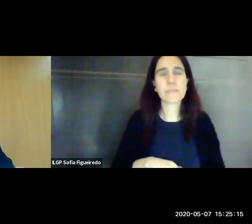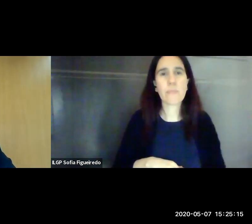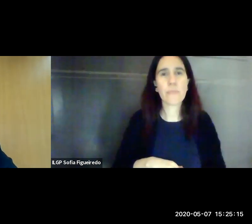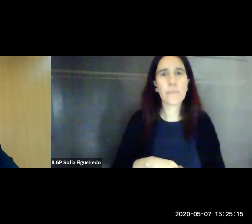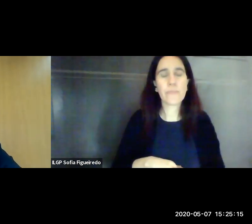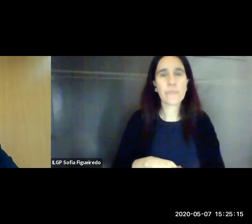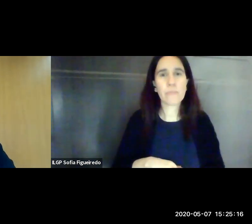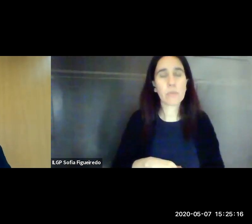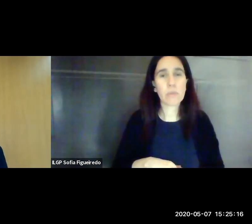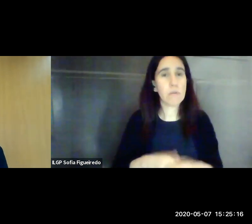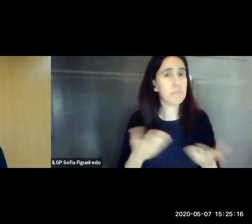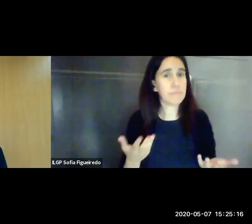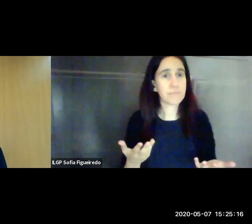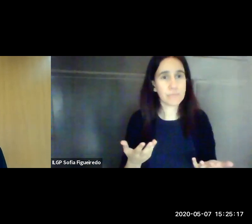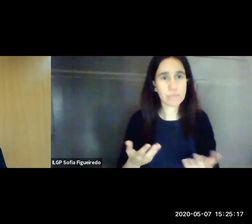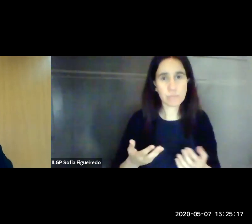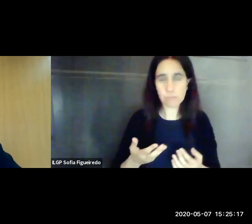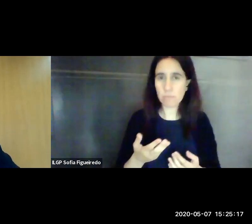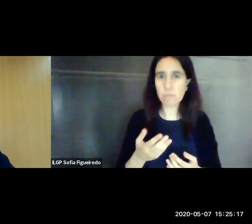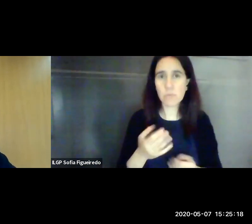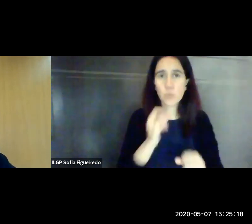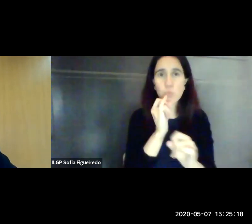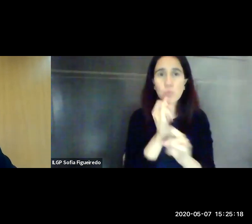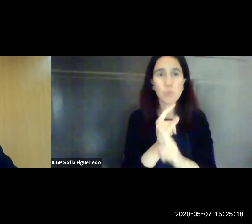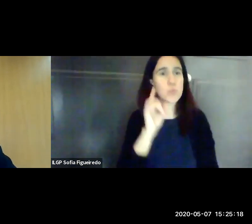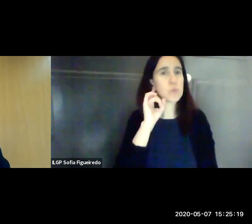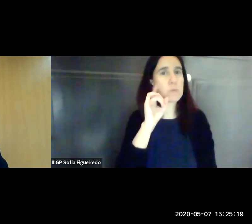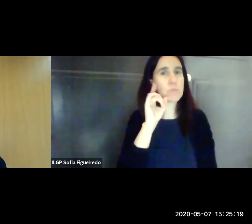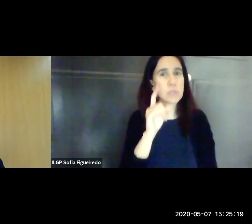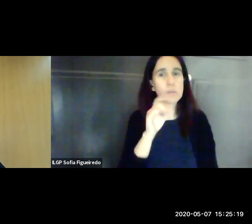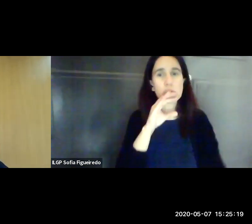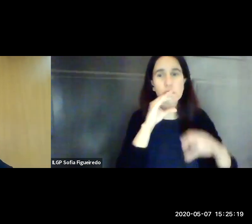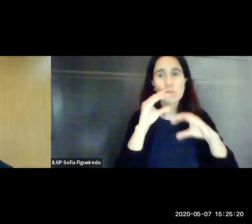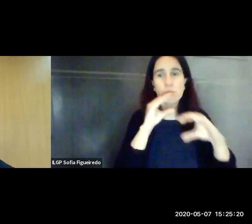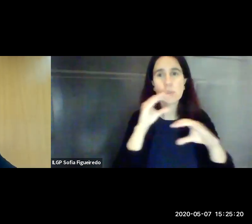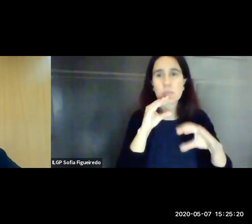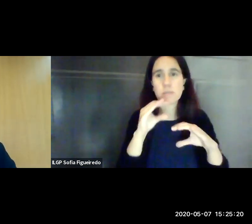Os canais, outro canal importante de comunicação